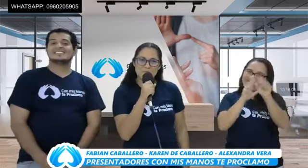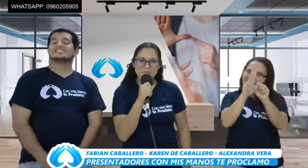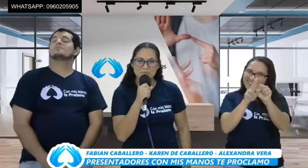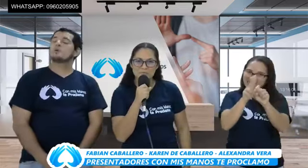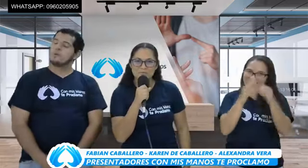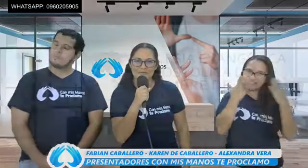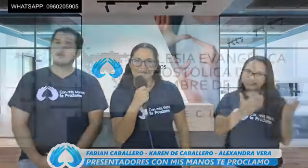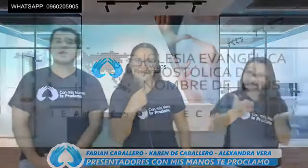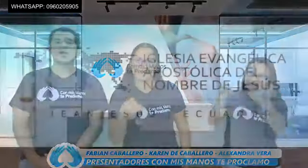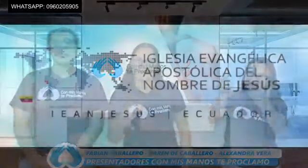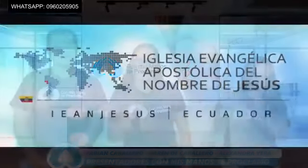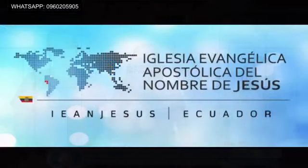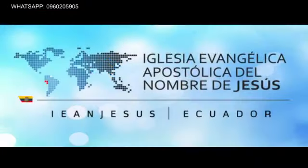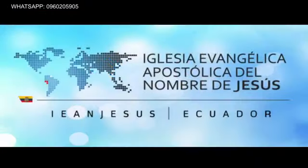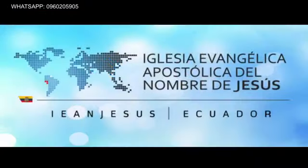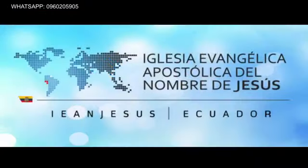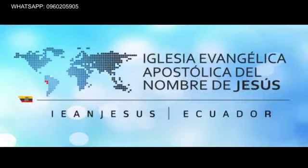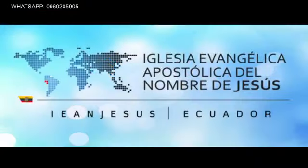video.